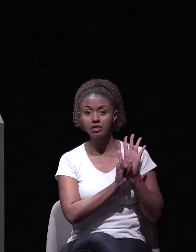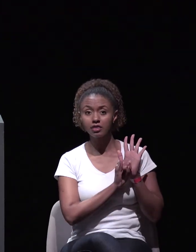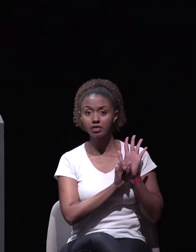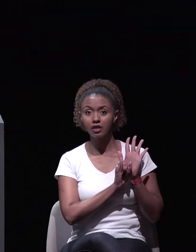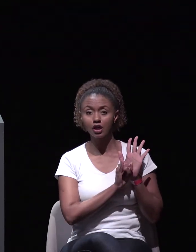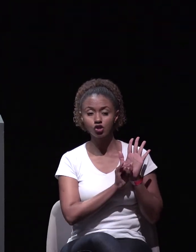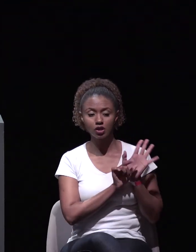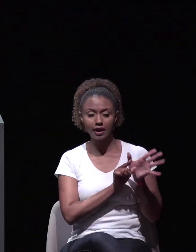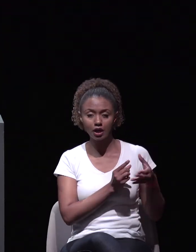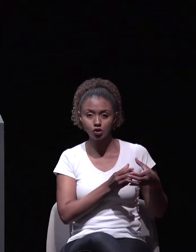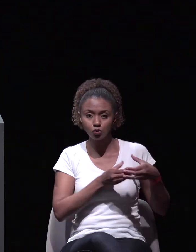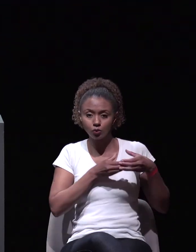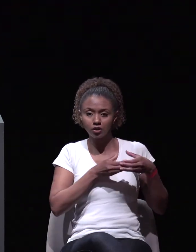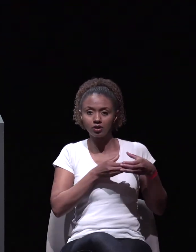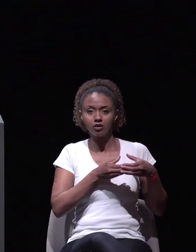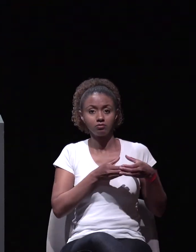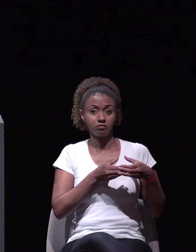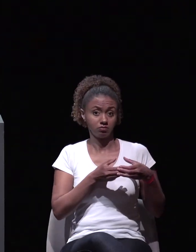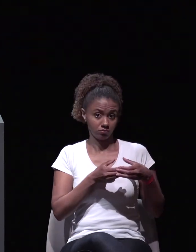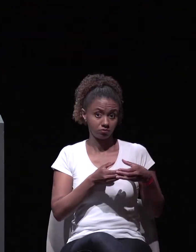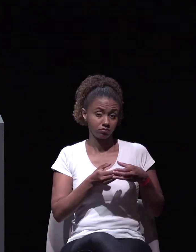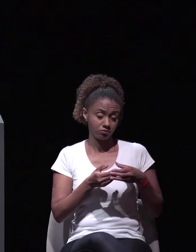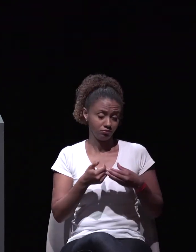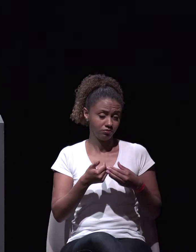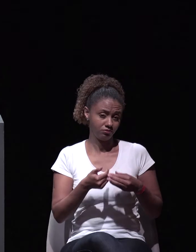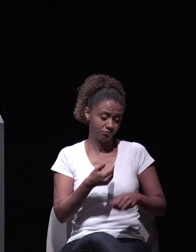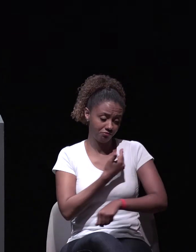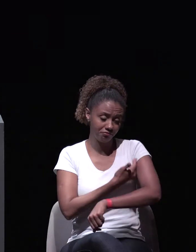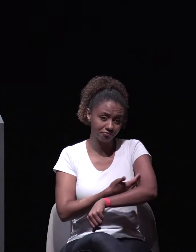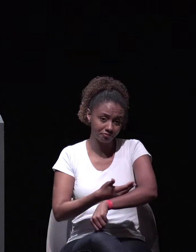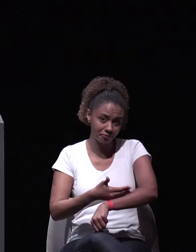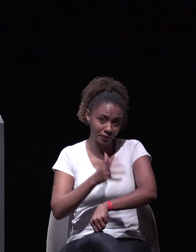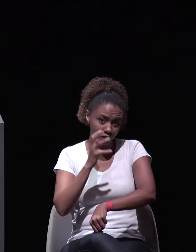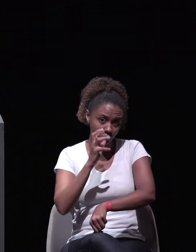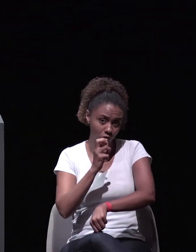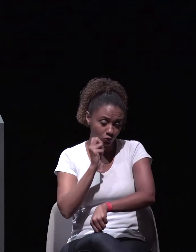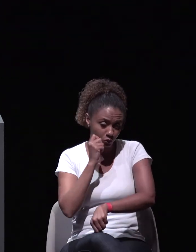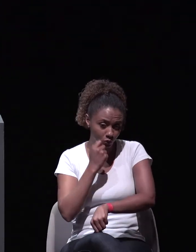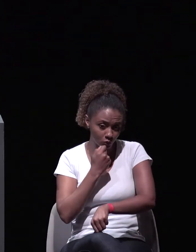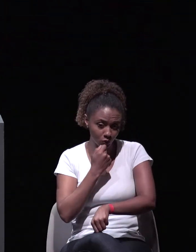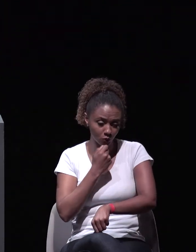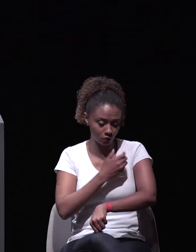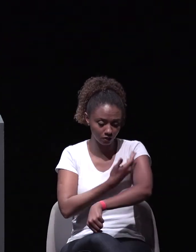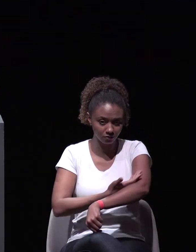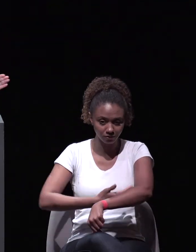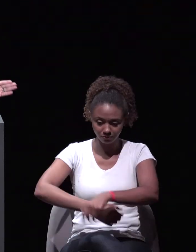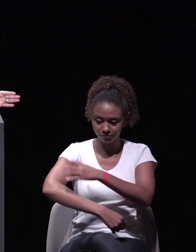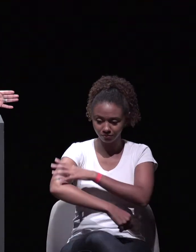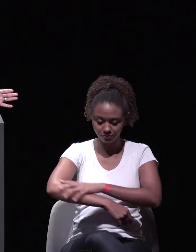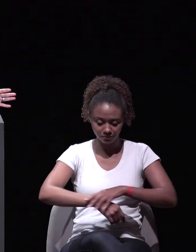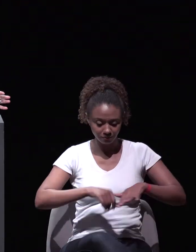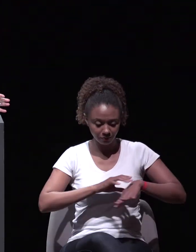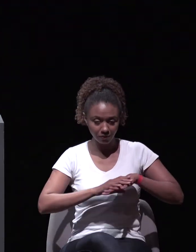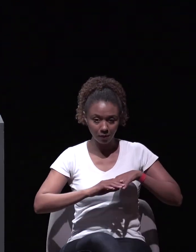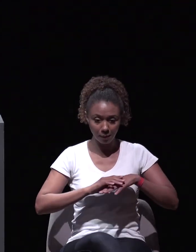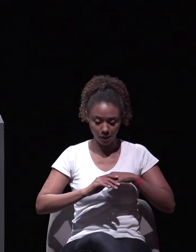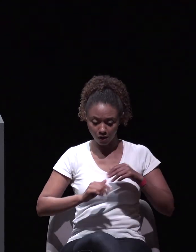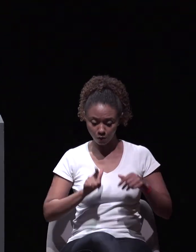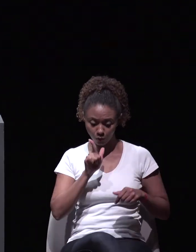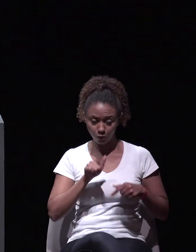A cor da pele, né, escura, que a gente pode ver nos braços, no braço, na mão e no